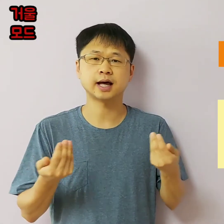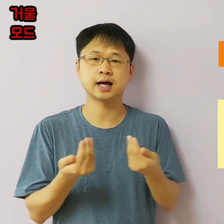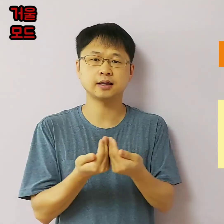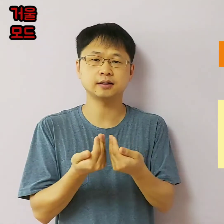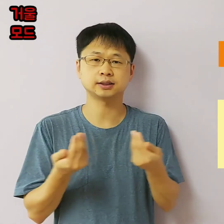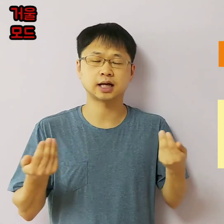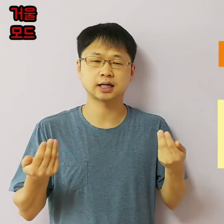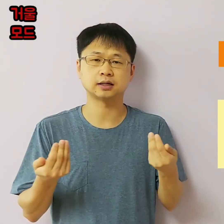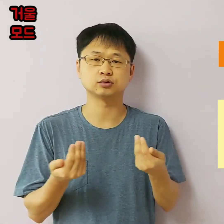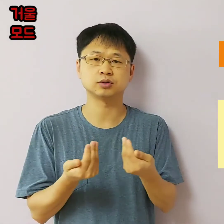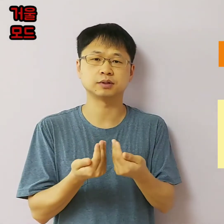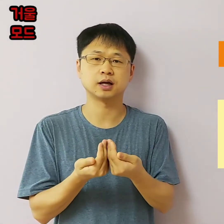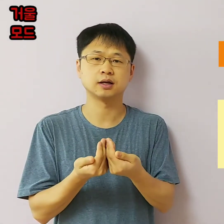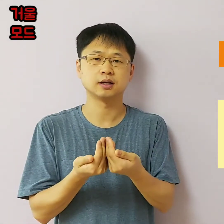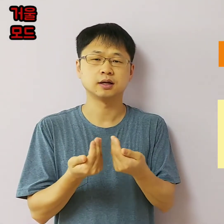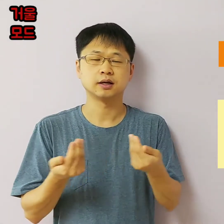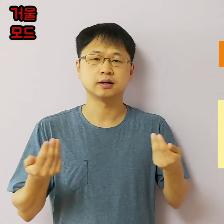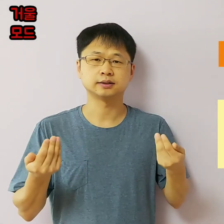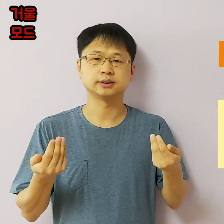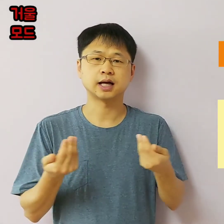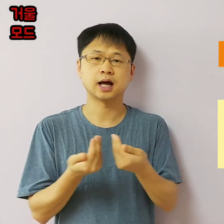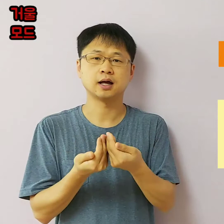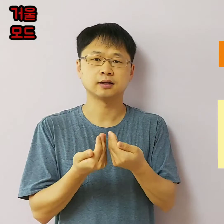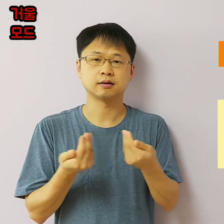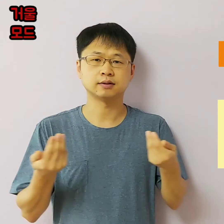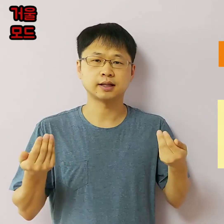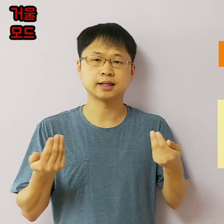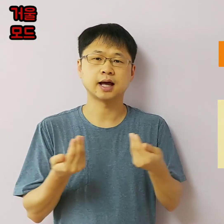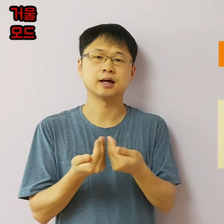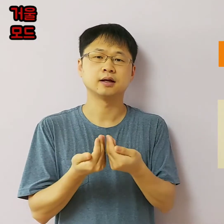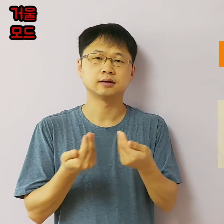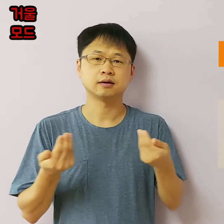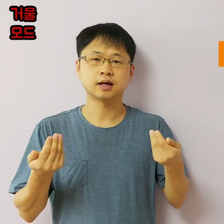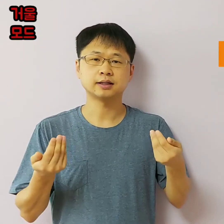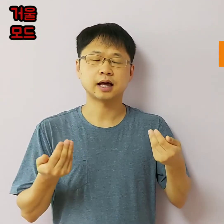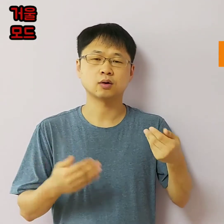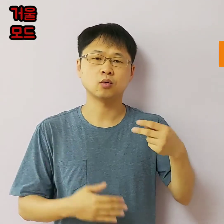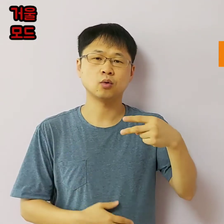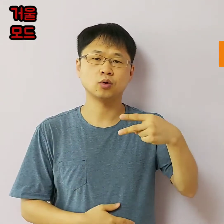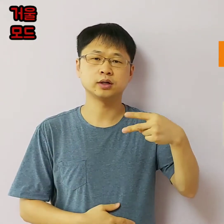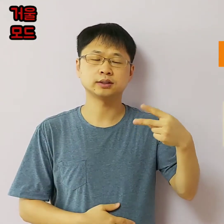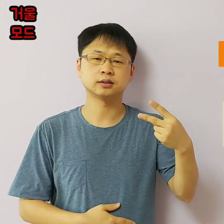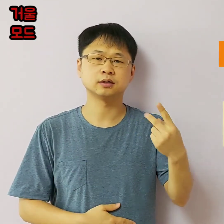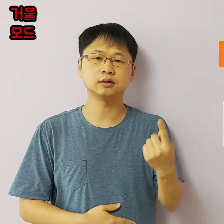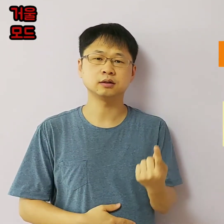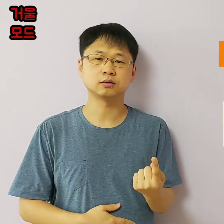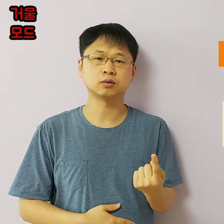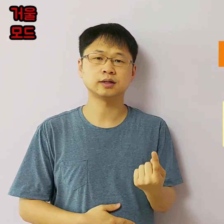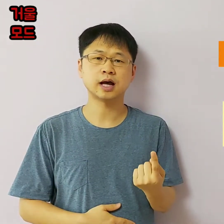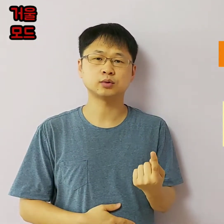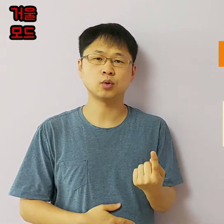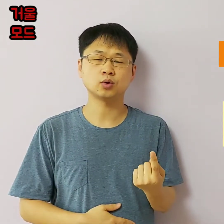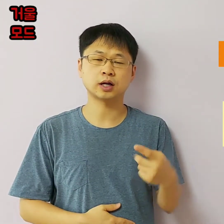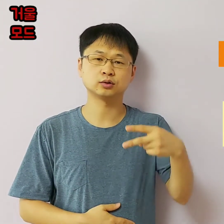떠나다, 헤어지다 라는 수어입니다. 헤어진다, 떠난다, 떠난다고 여기서는 떠나도 라는